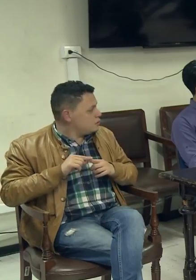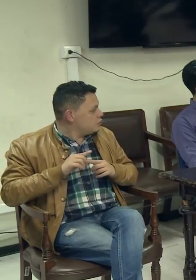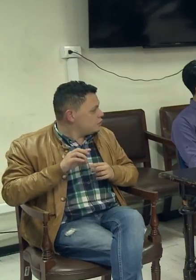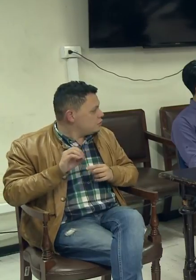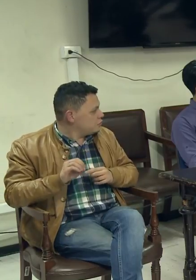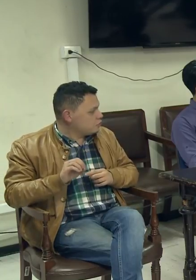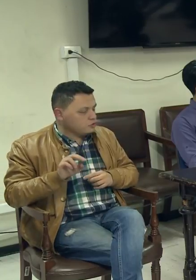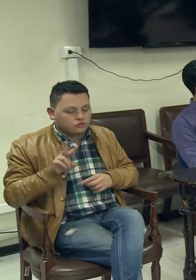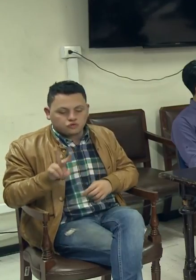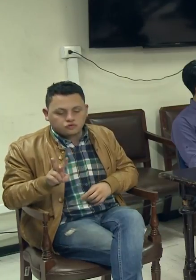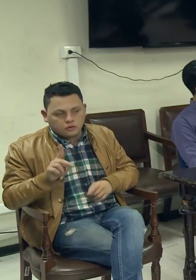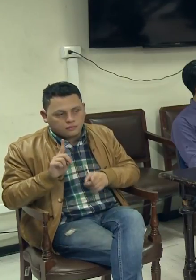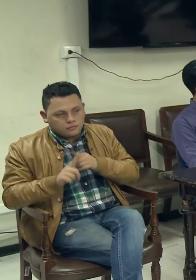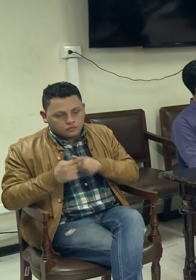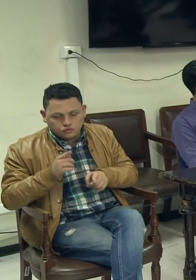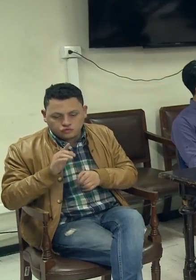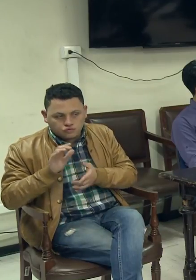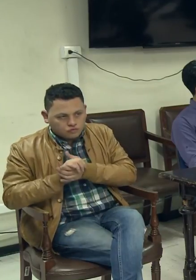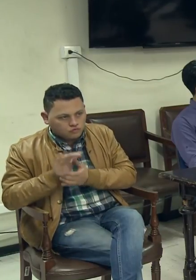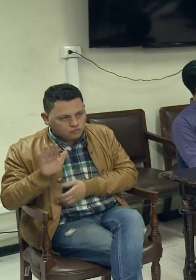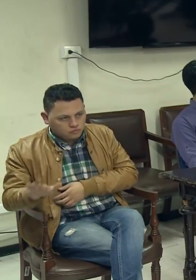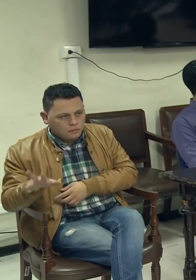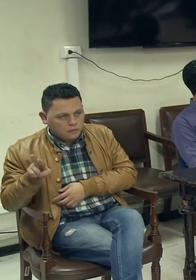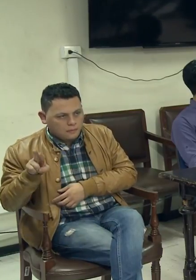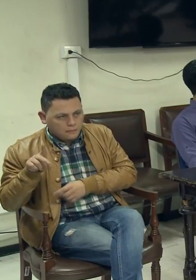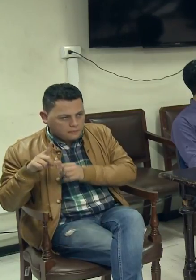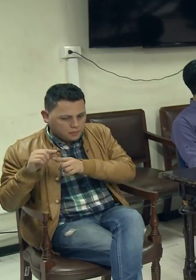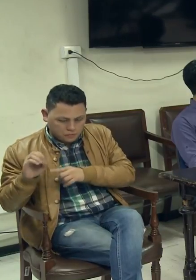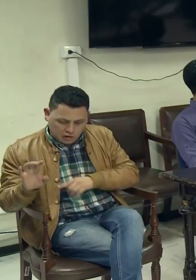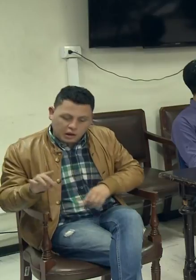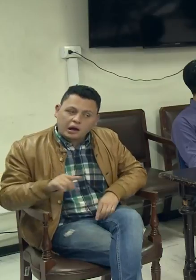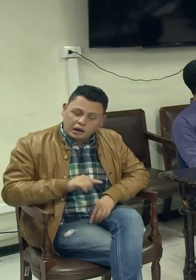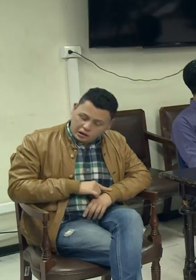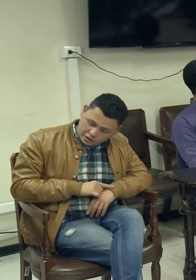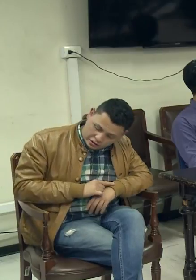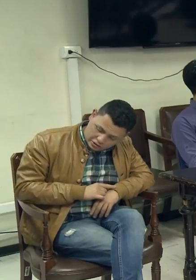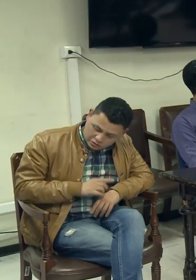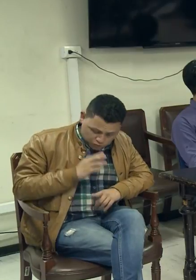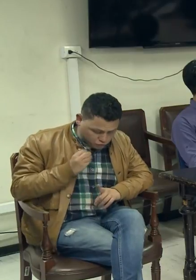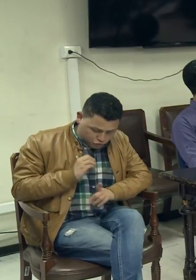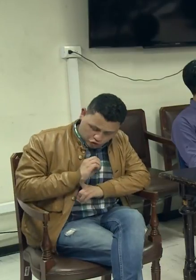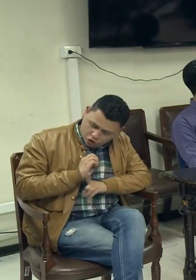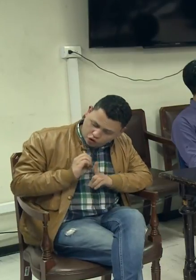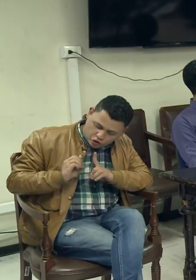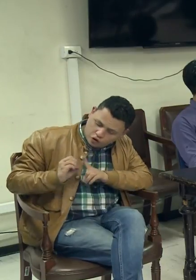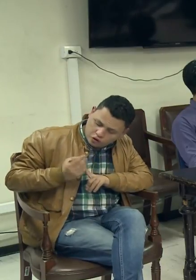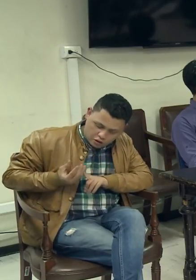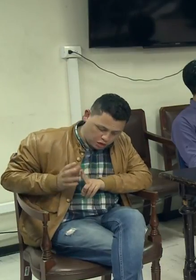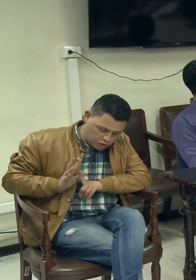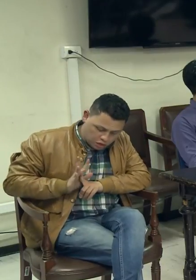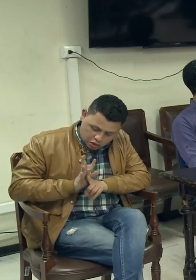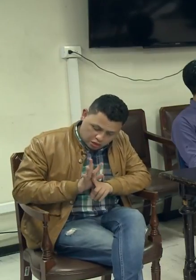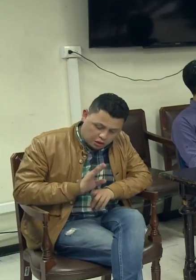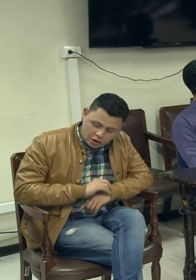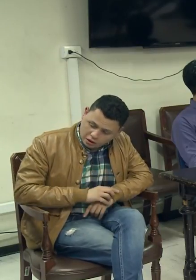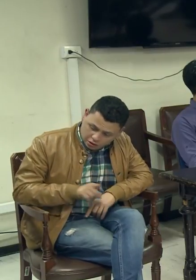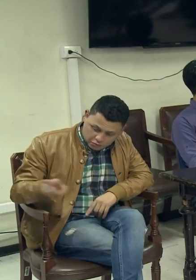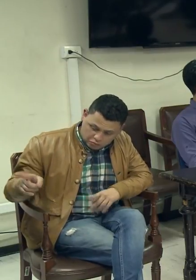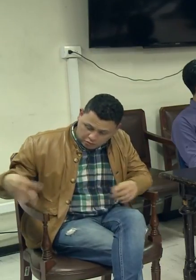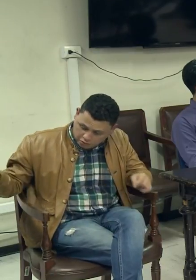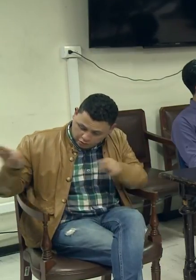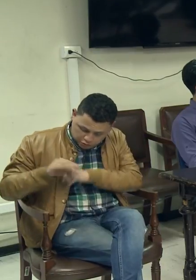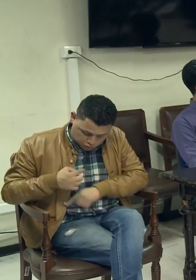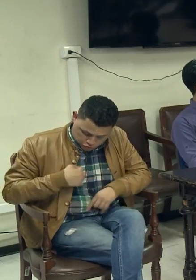y dos amigos de sus primos. Ay, te regresas a casa con tantos hombres, entonces ellos te importan más que